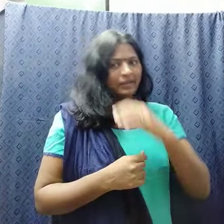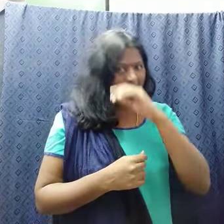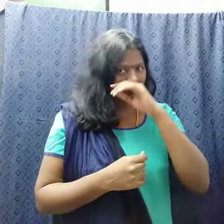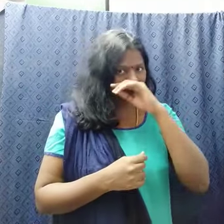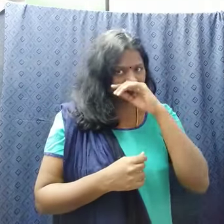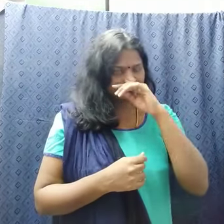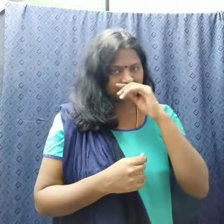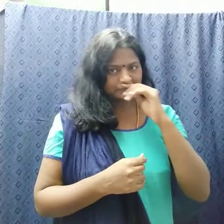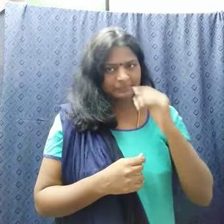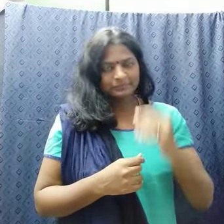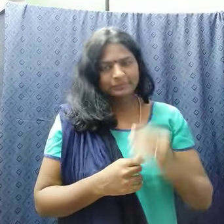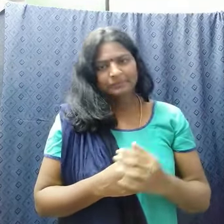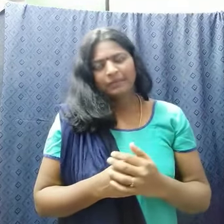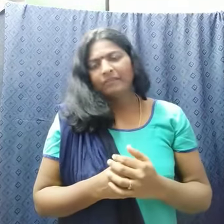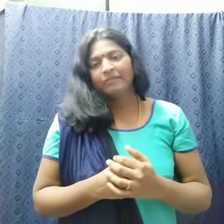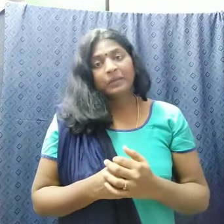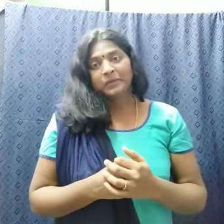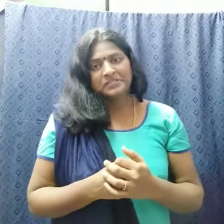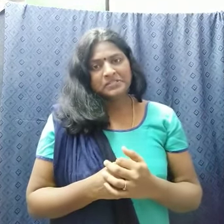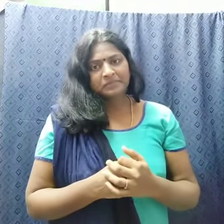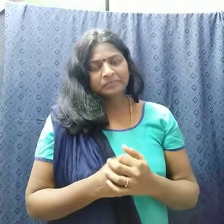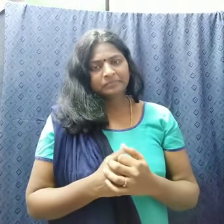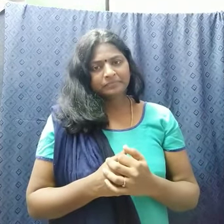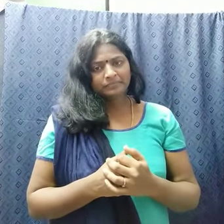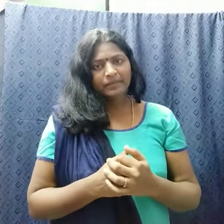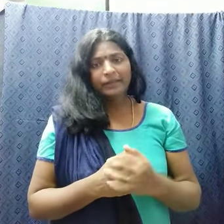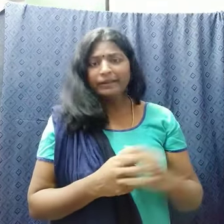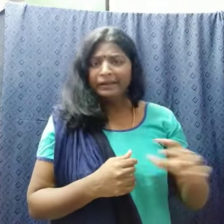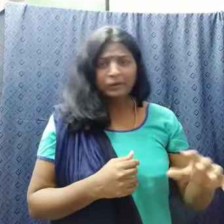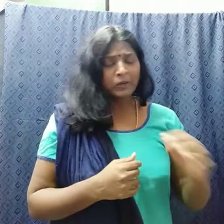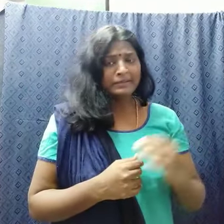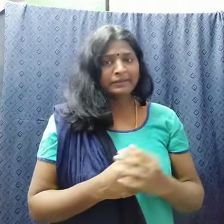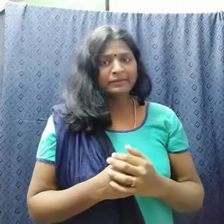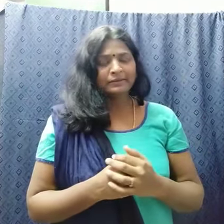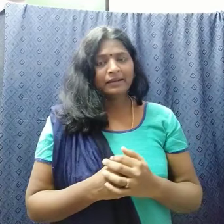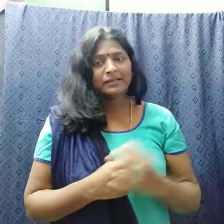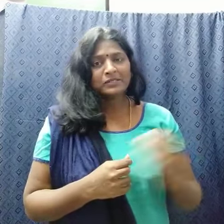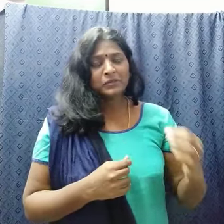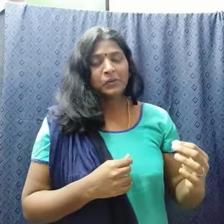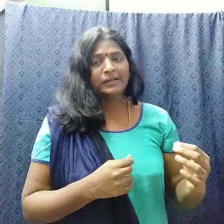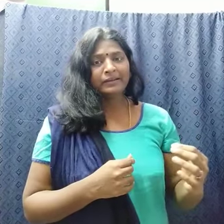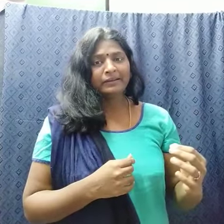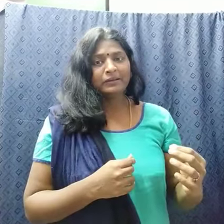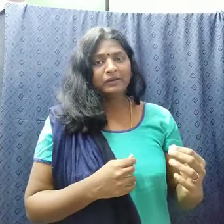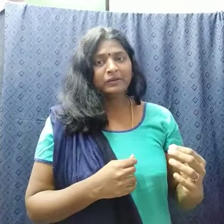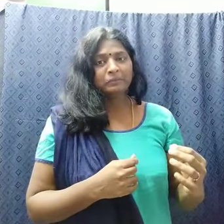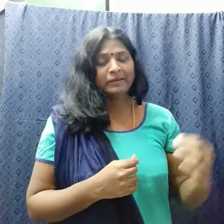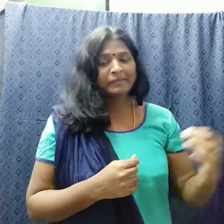எனக்கு வேலை போயிடுச்சு, கையில குழந்தை இருக்கு, ஆனா ஸ்கூல்ல, பிரைவேட்